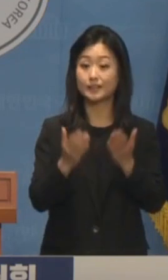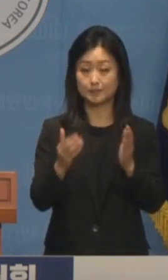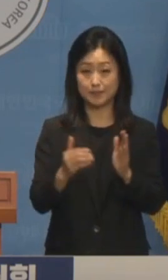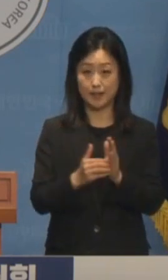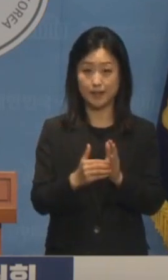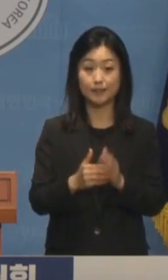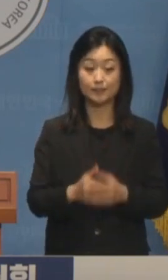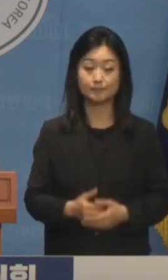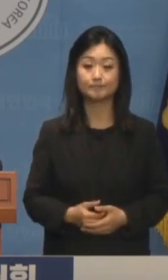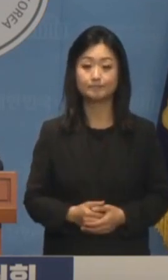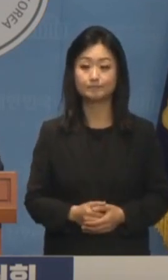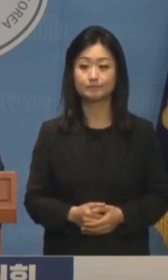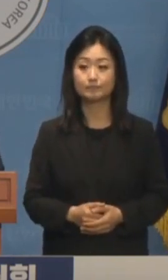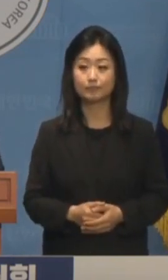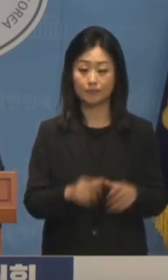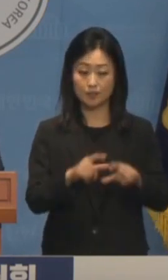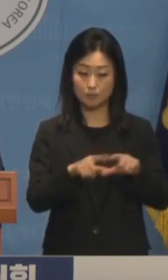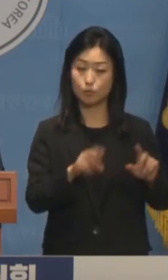그때도 말씀드렸습니다.